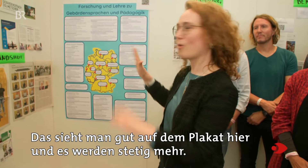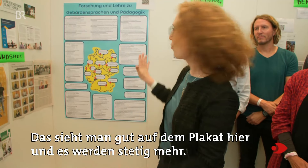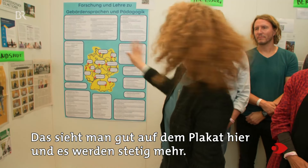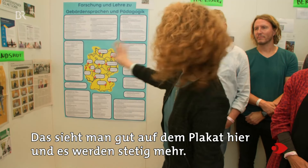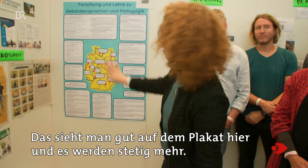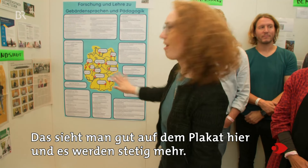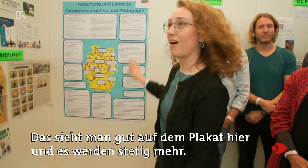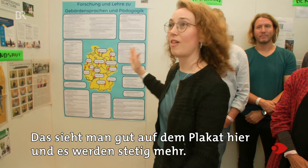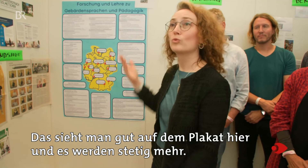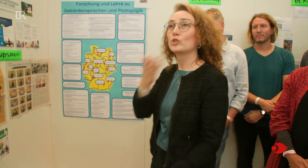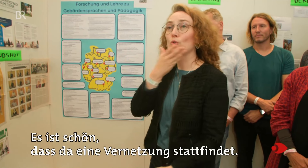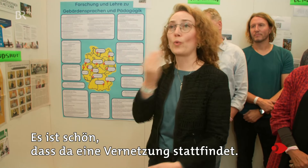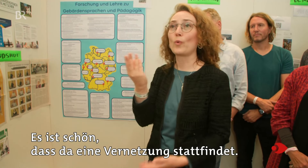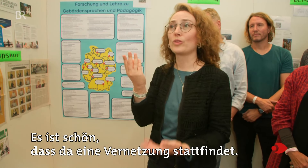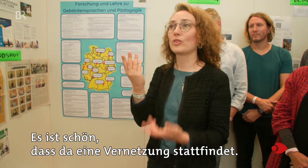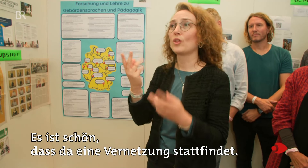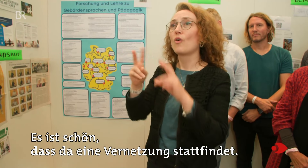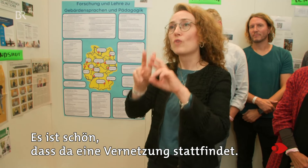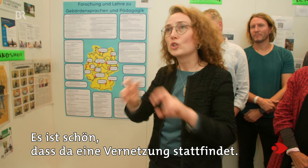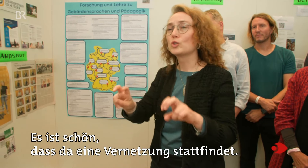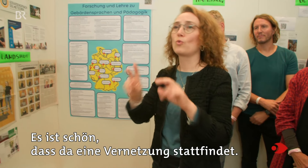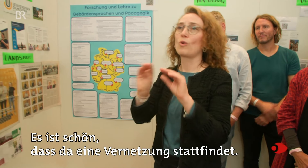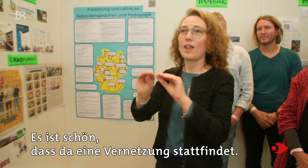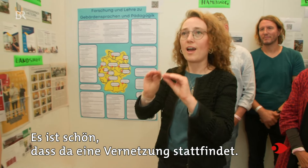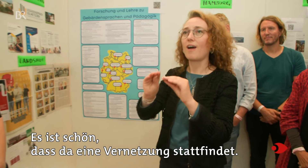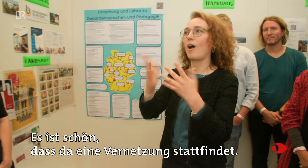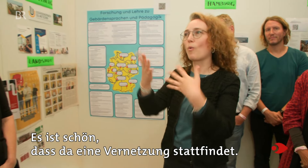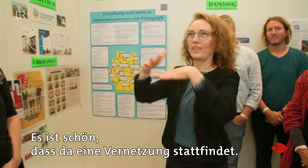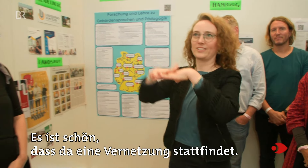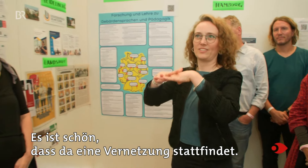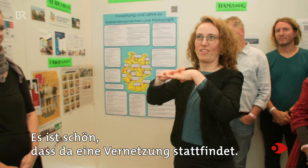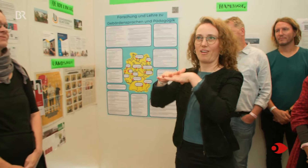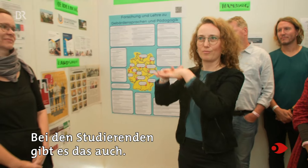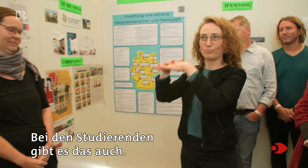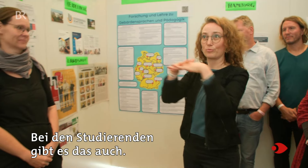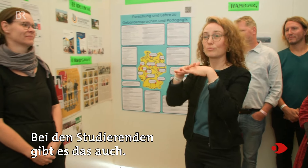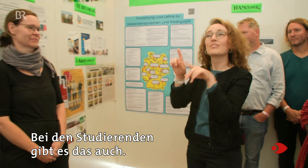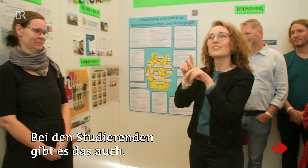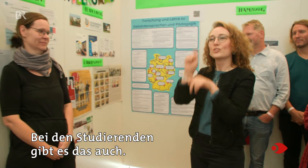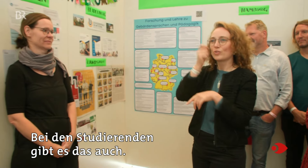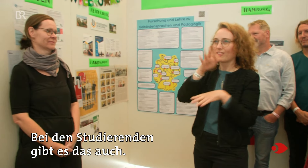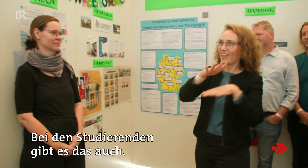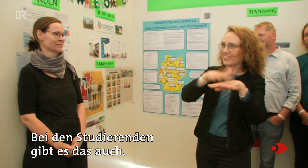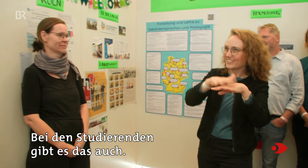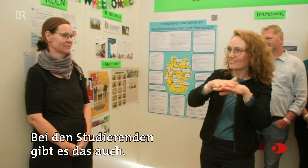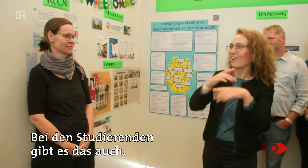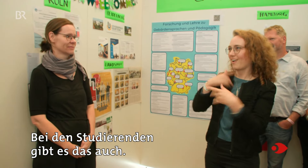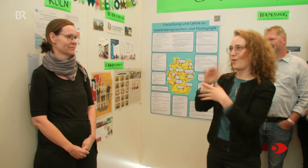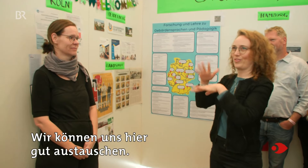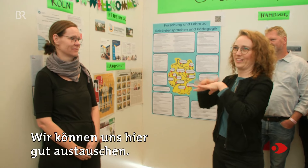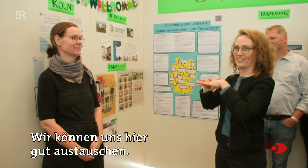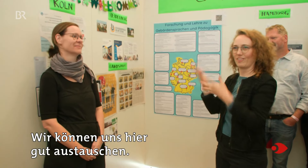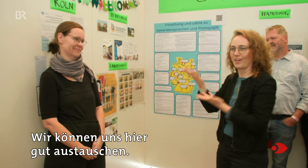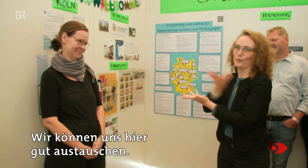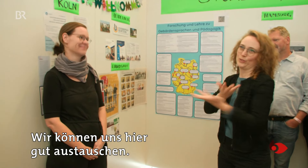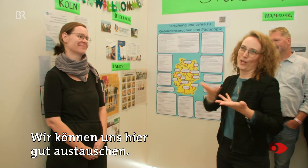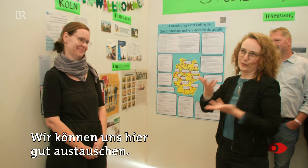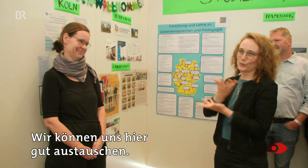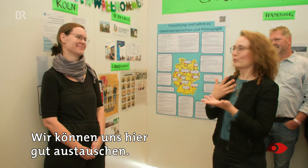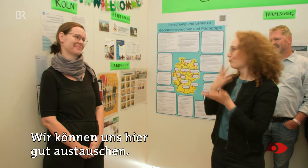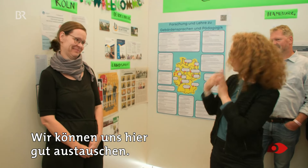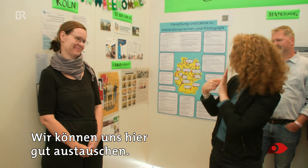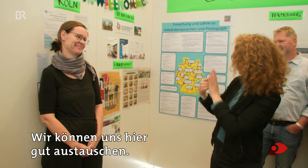mehr. Es ist schön, dass da eine Vernetzung stattfindet. Bei den Studierenden gibt es das auch. Wir können uns hier